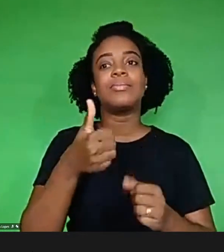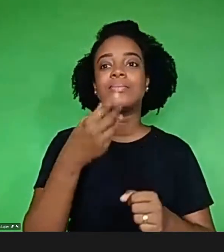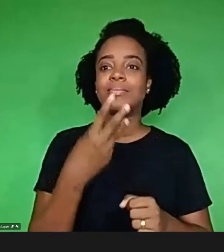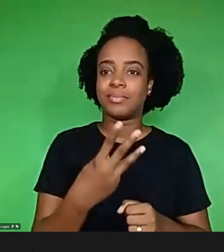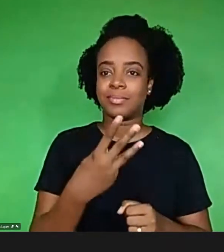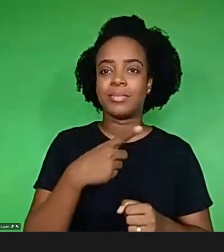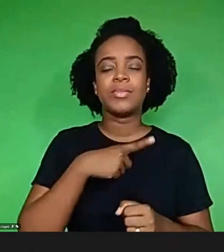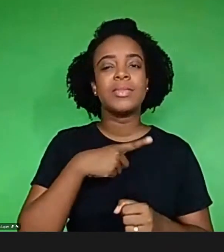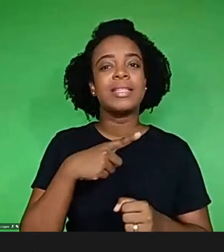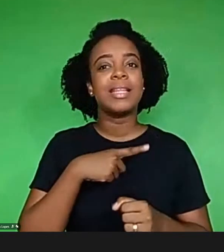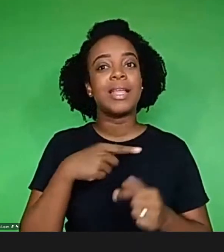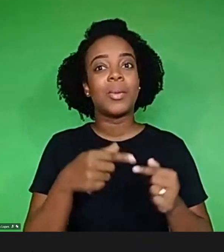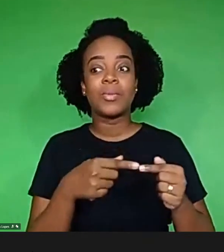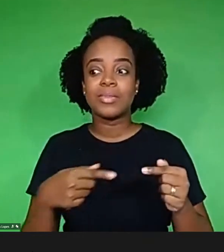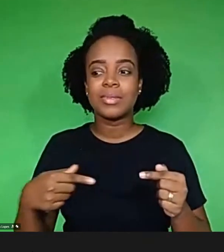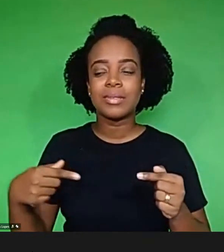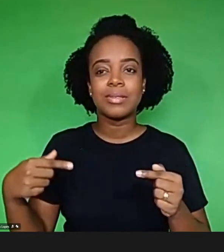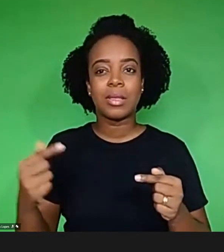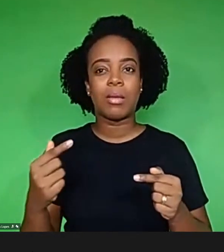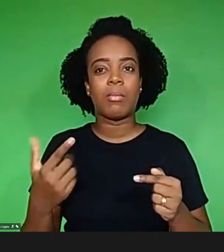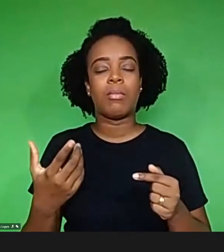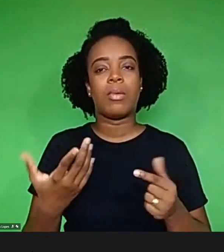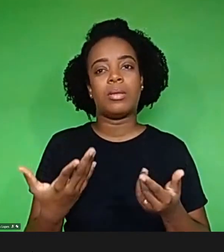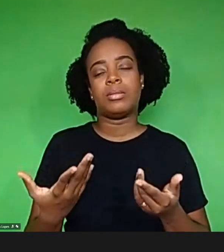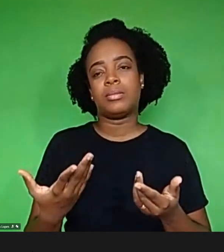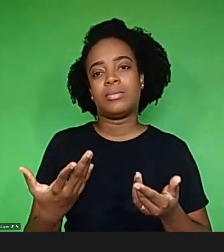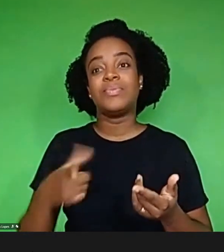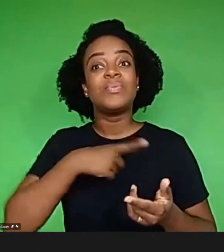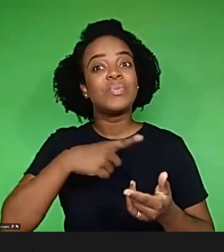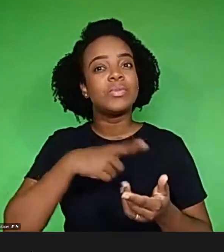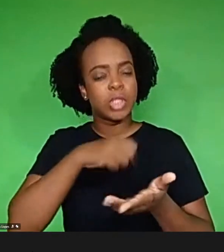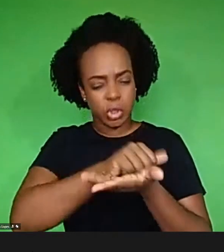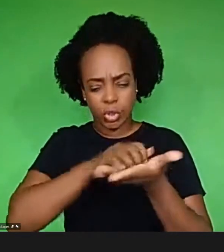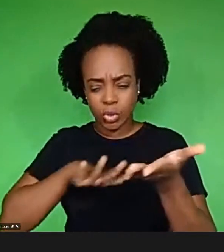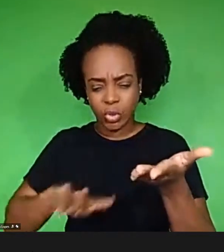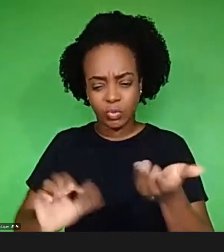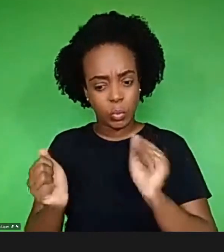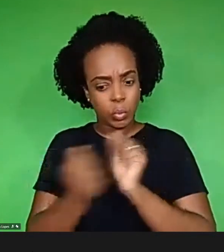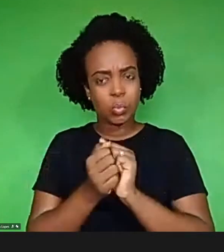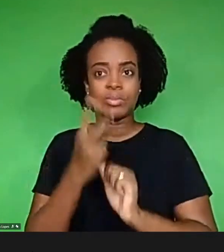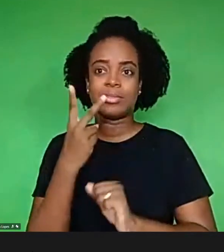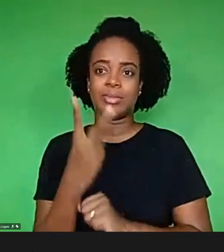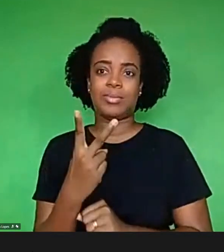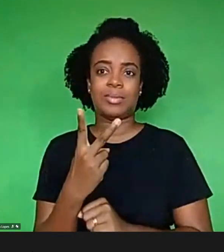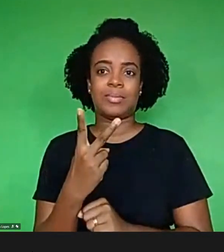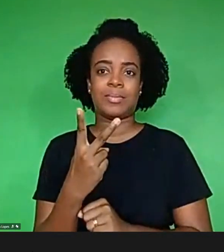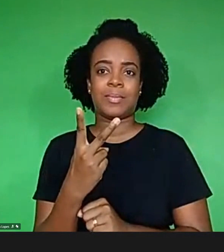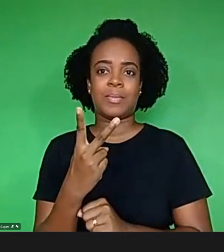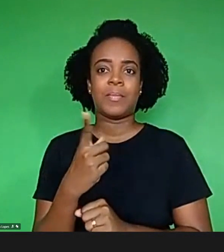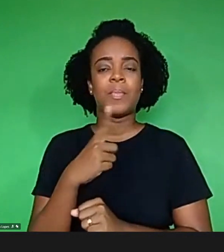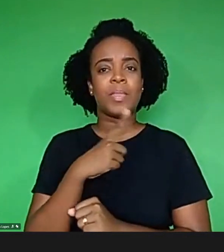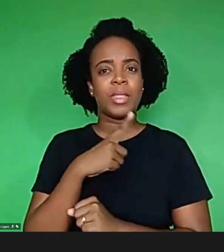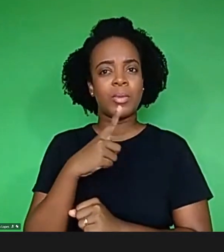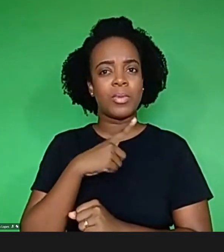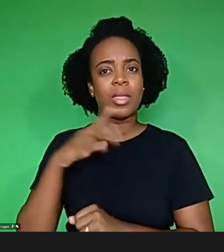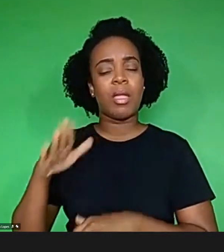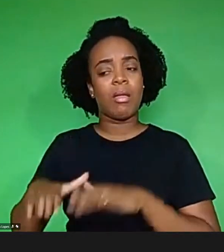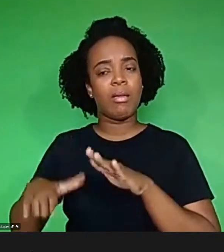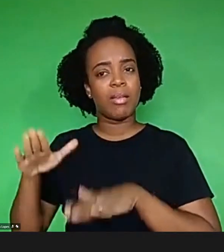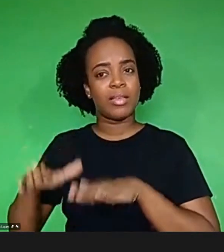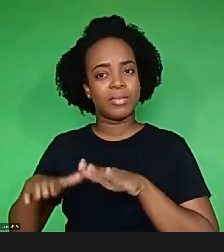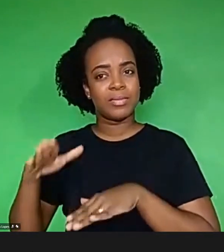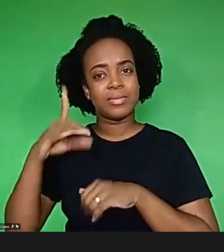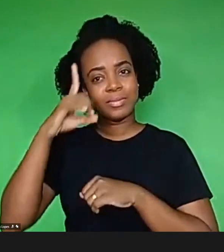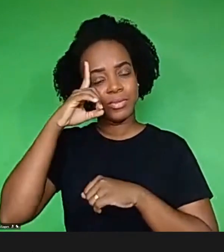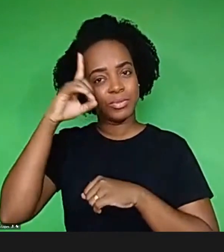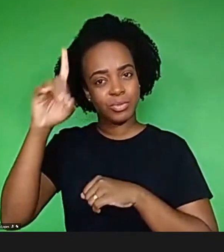semana vai casar duas atividades. Então, a gente vai ter alguns dias que vamos estar trabalhando com os estudantes a respeito